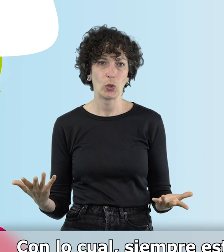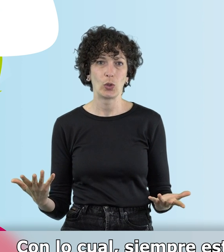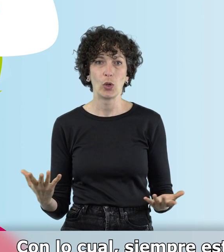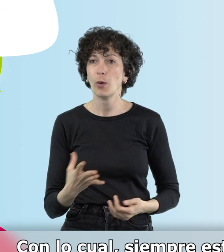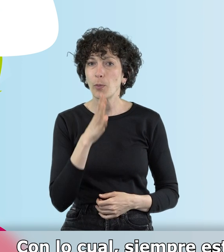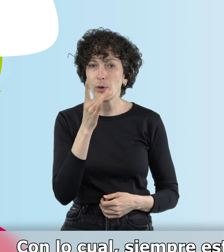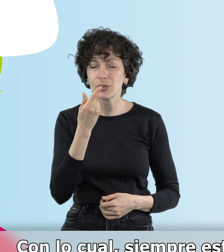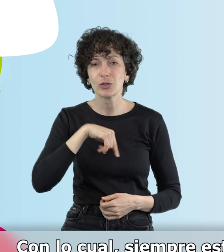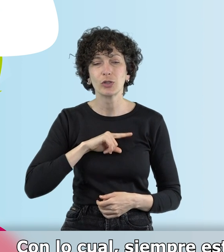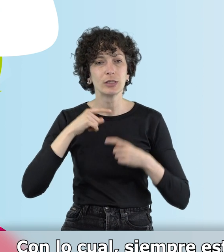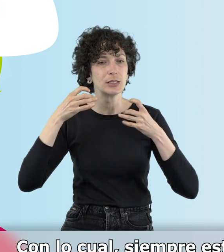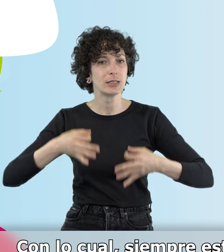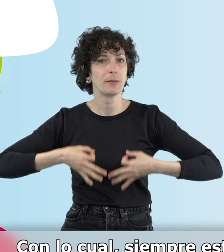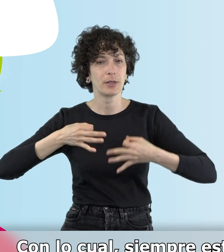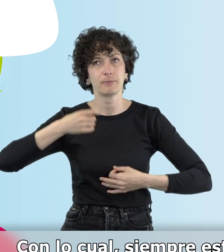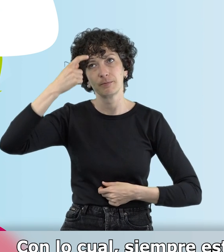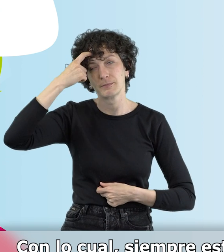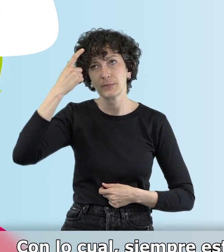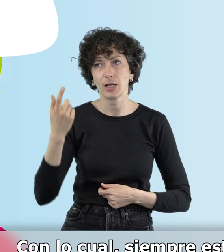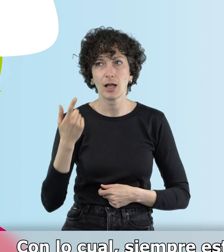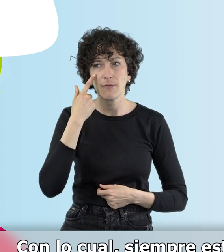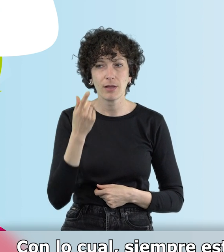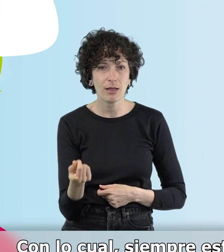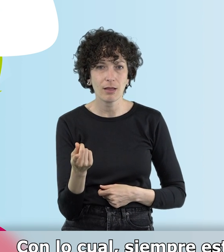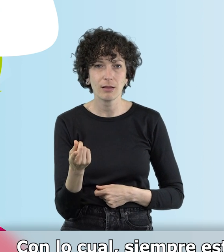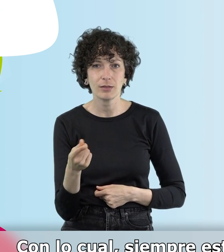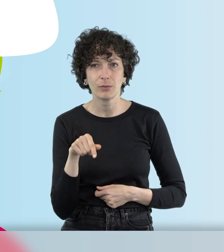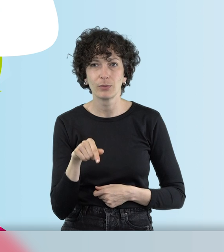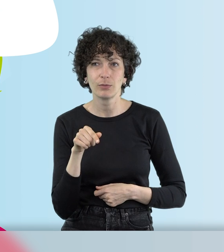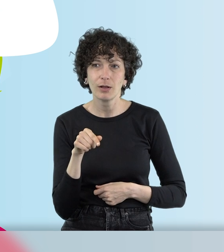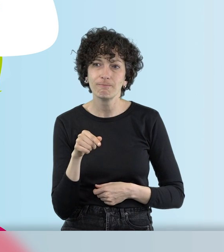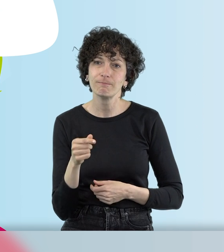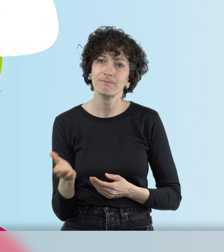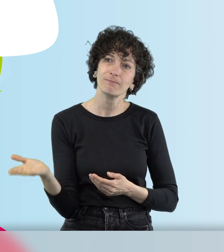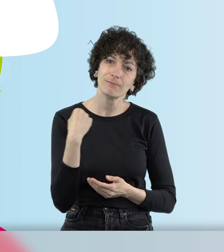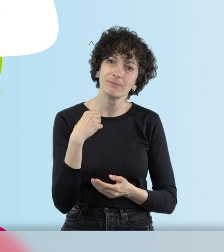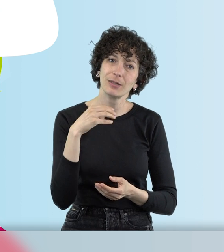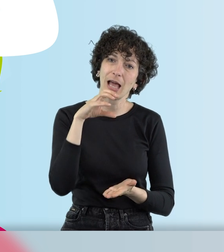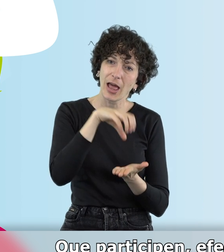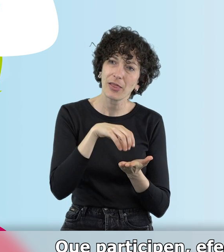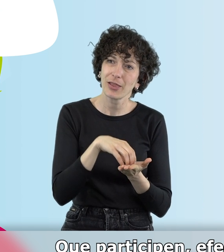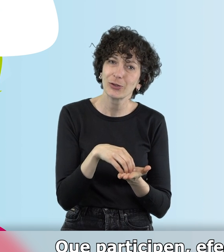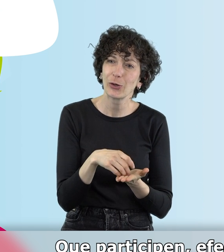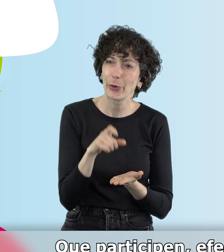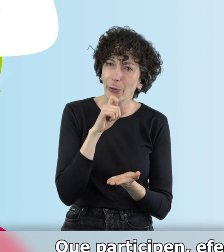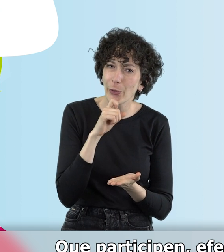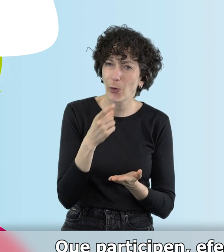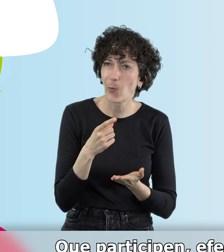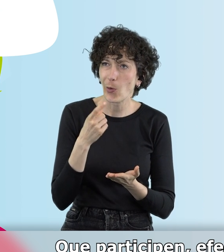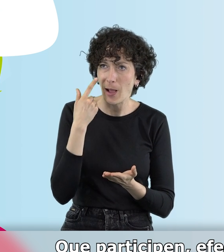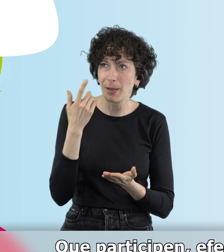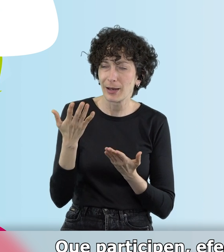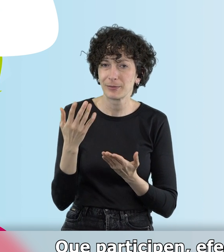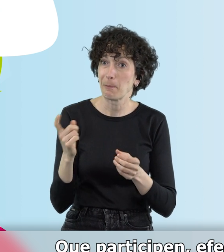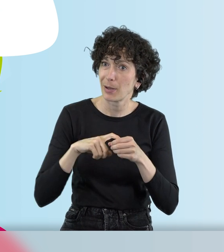cual siempre estamos pensando en cómo poder tenerles dentro del hogar. Que participe, vamos. Que participen, efectivamente, en todo lo que